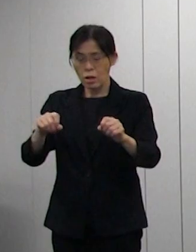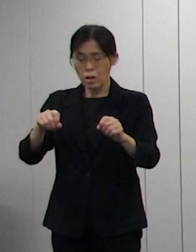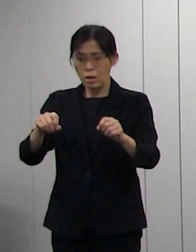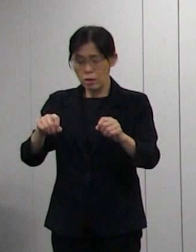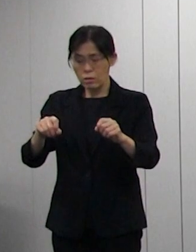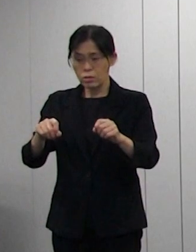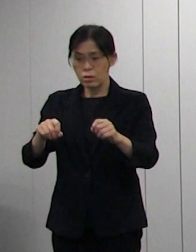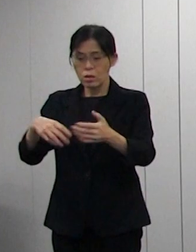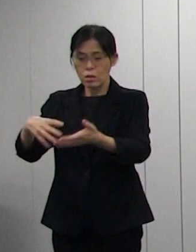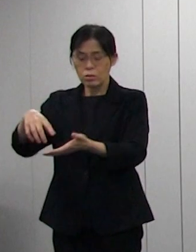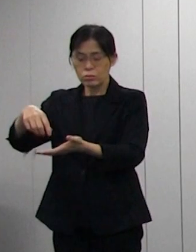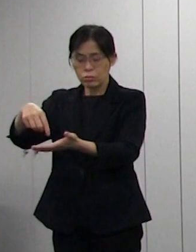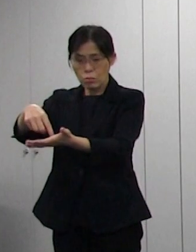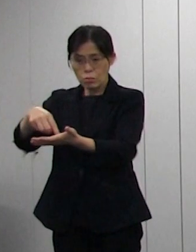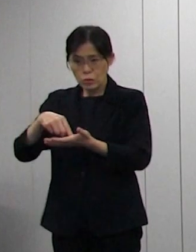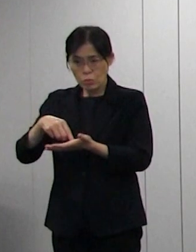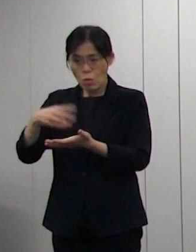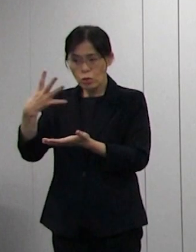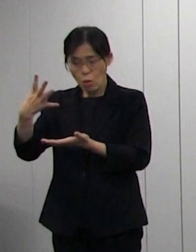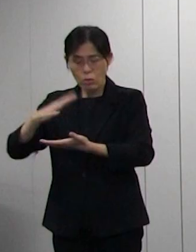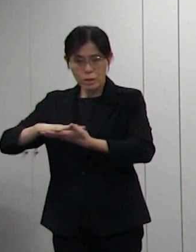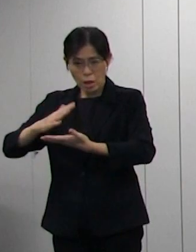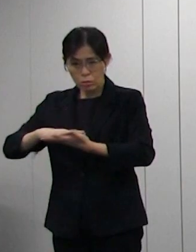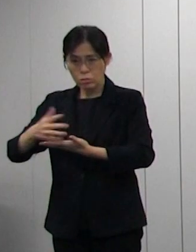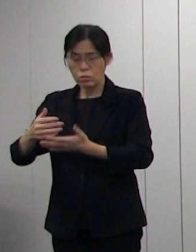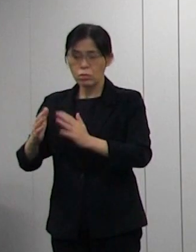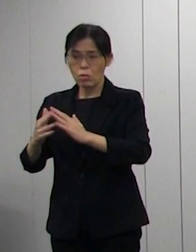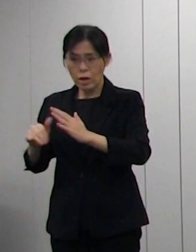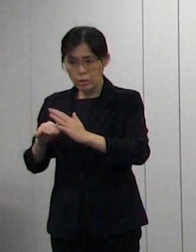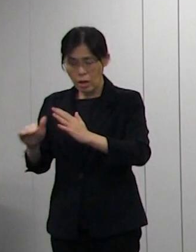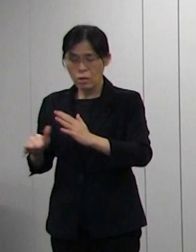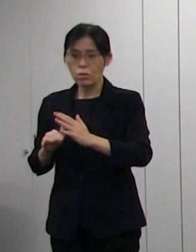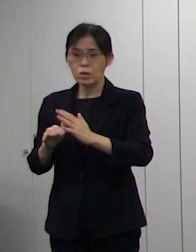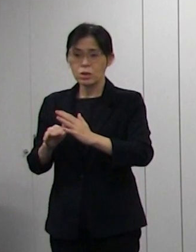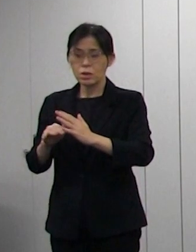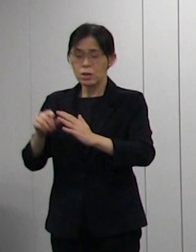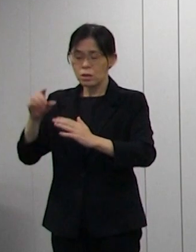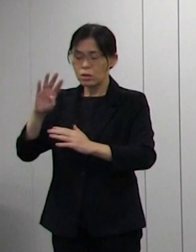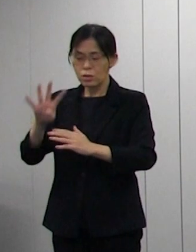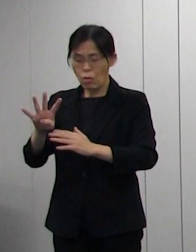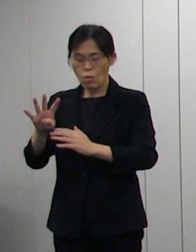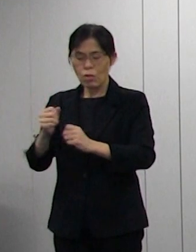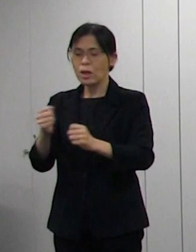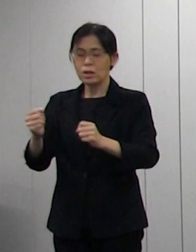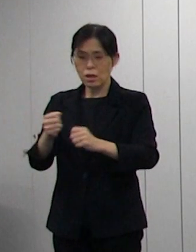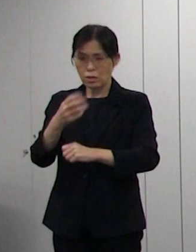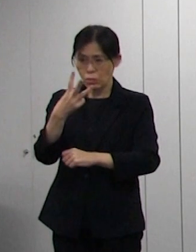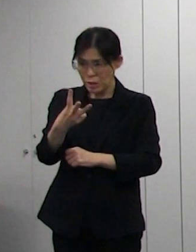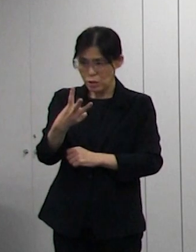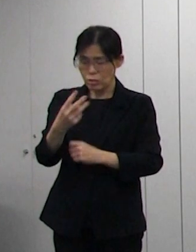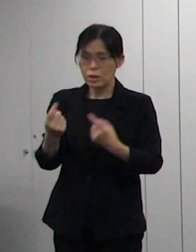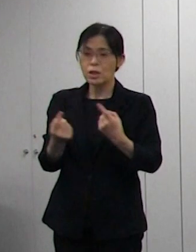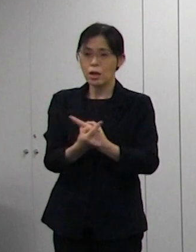望冊数が4冊の世帯のうち、購入冊数が3冊となった世帯が